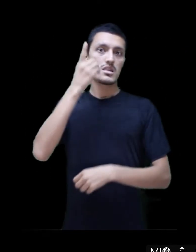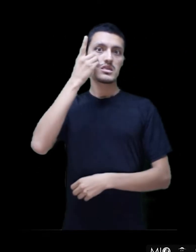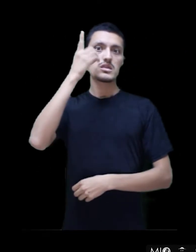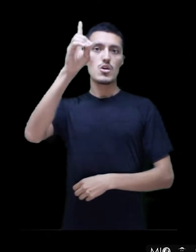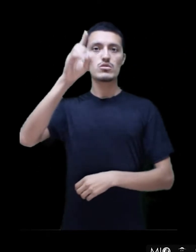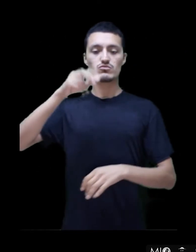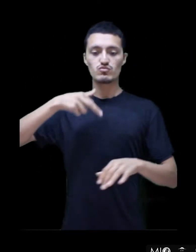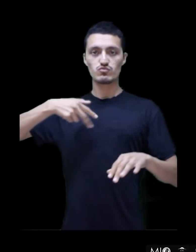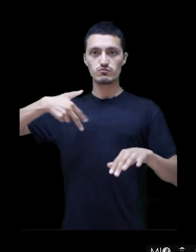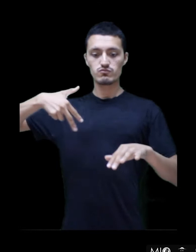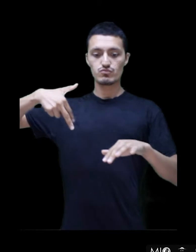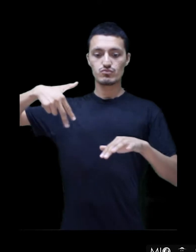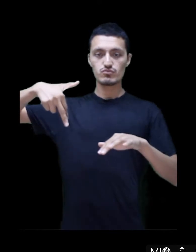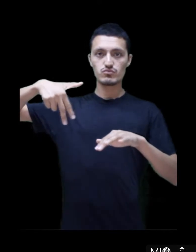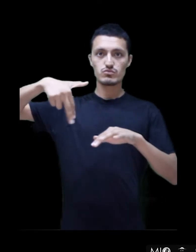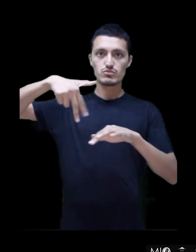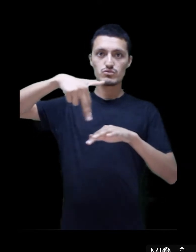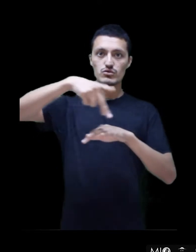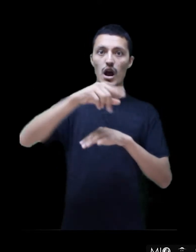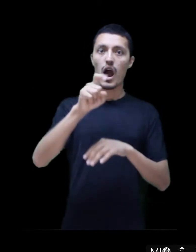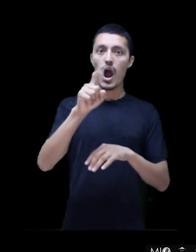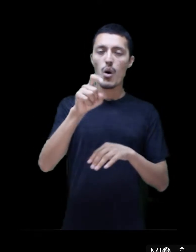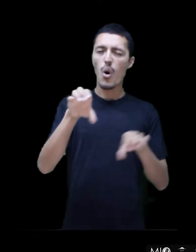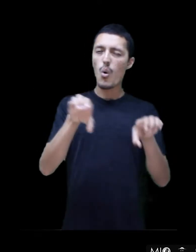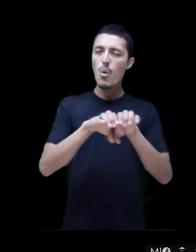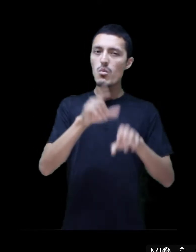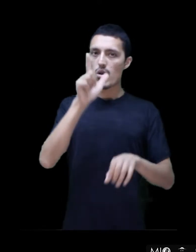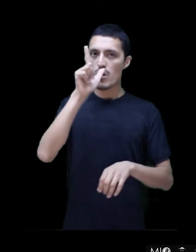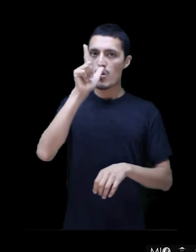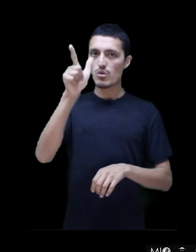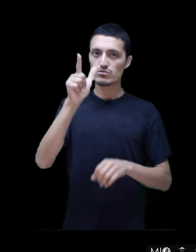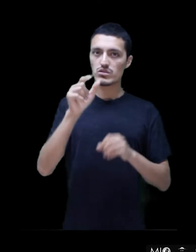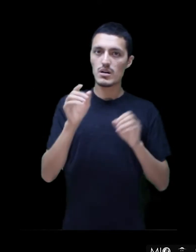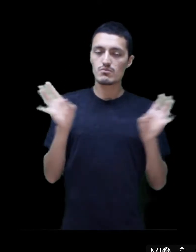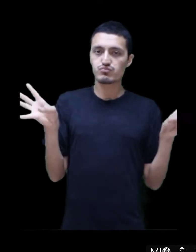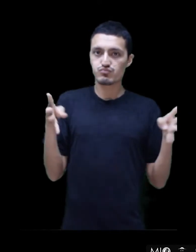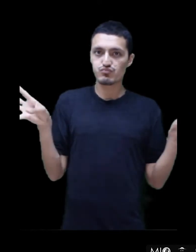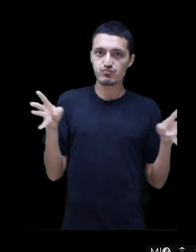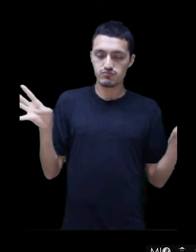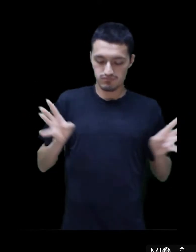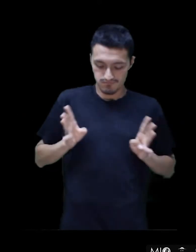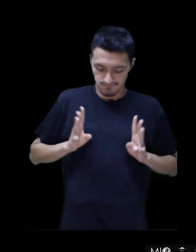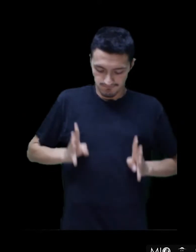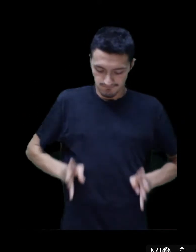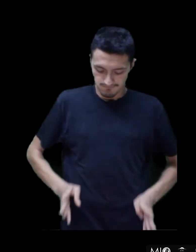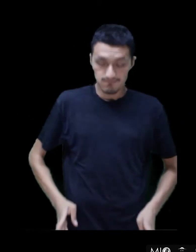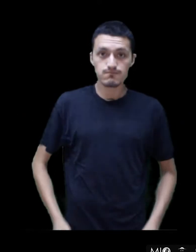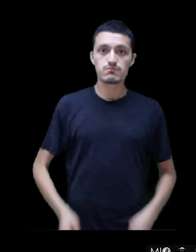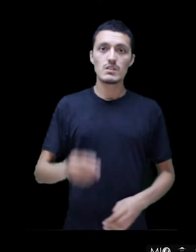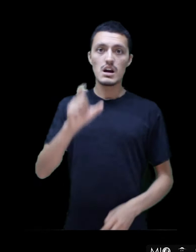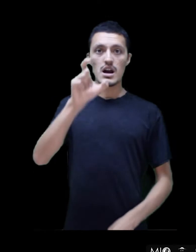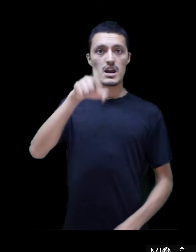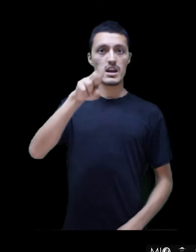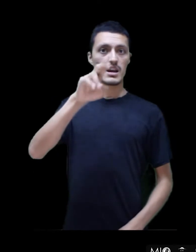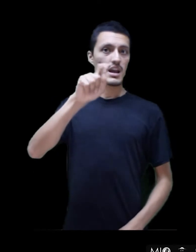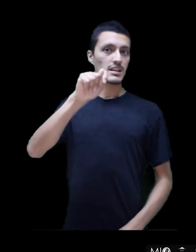agua, como un rayito de luz, cubiertos de plumas verdiazules de